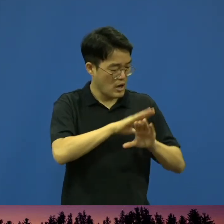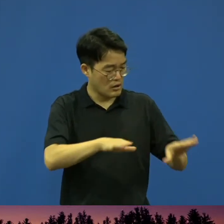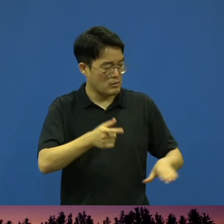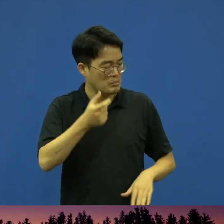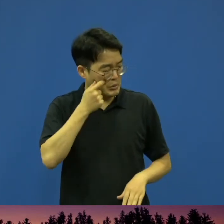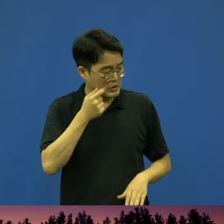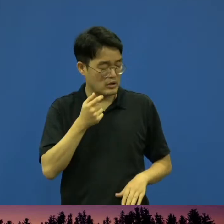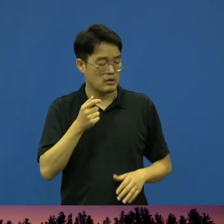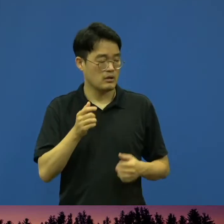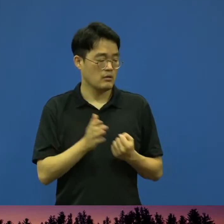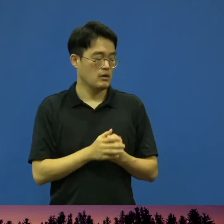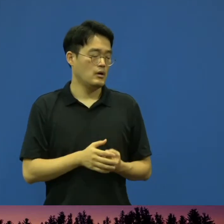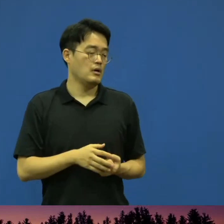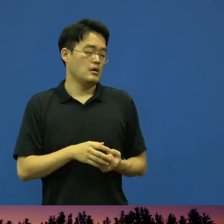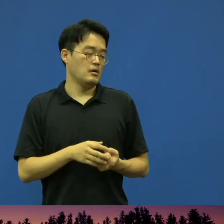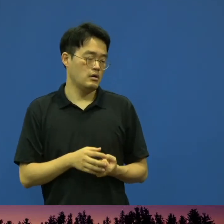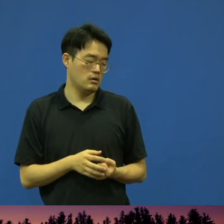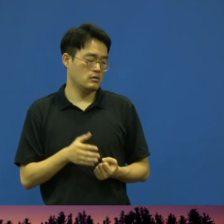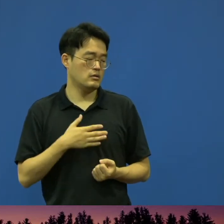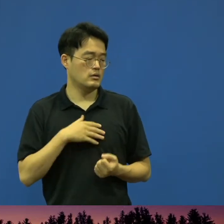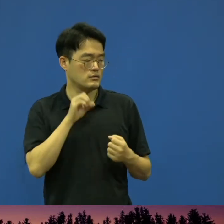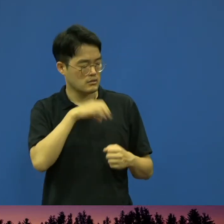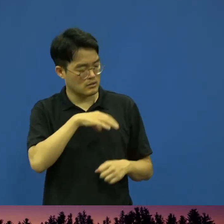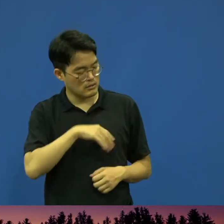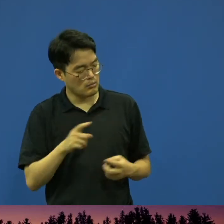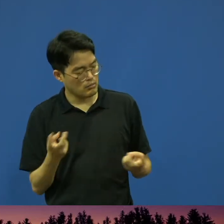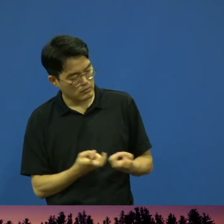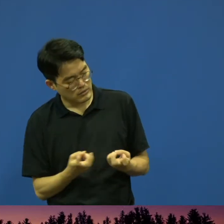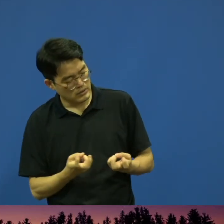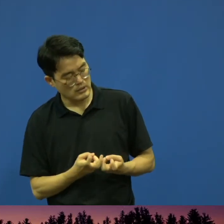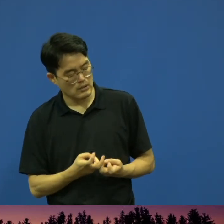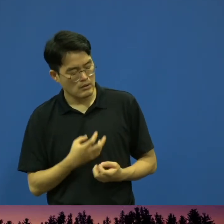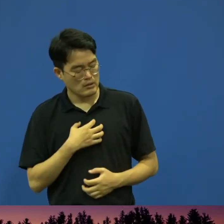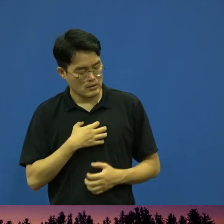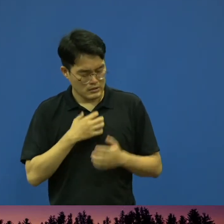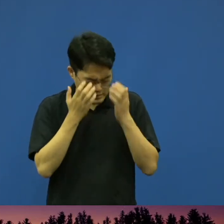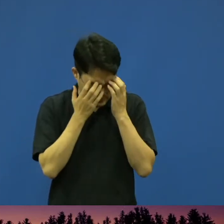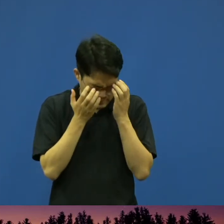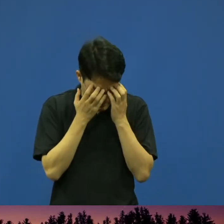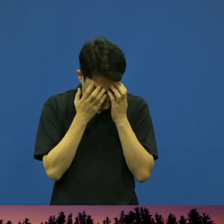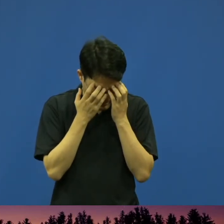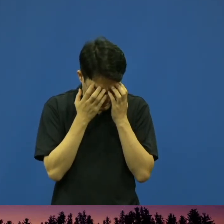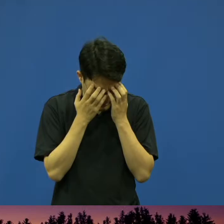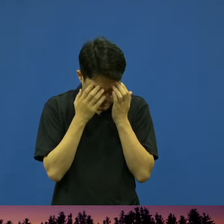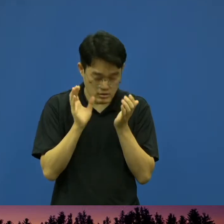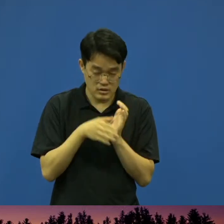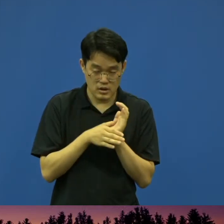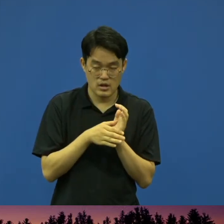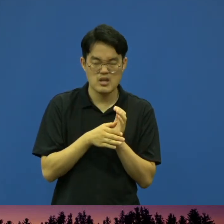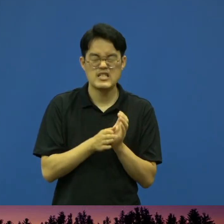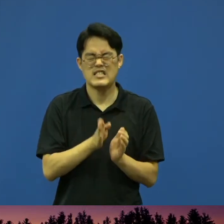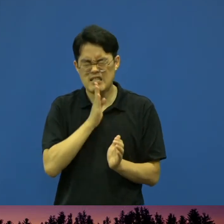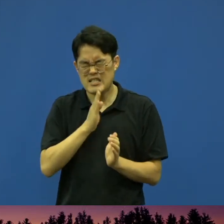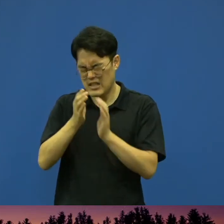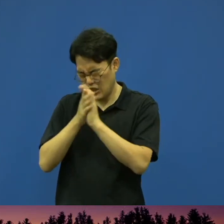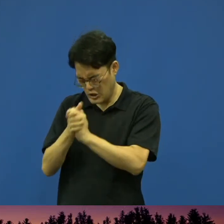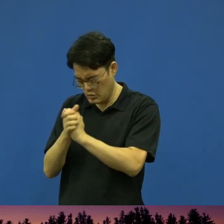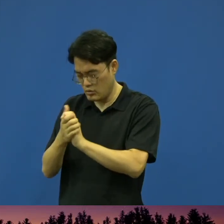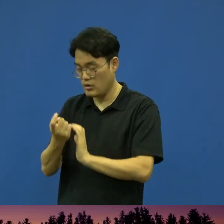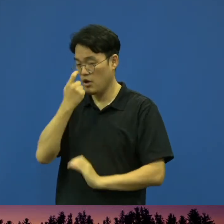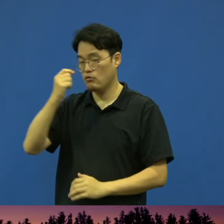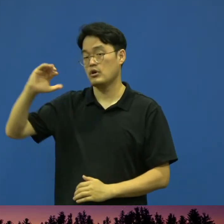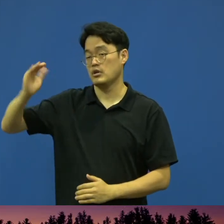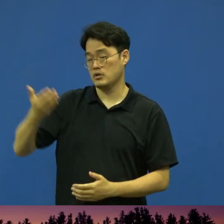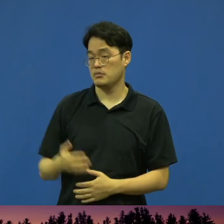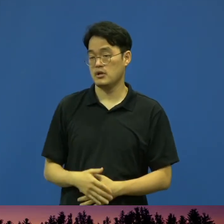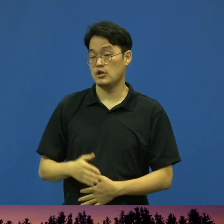서서 바라보고만 있을 수밖에 없는 그 위기 앞에서 저는 진짜 기도를 배웠습니다. 저는